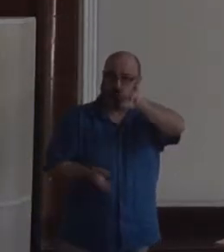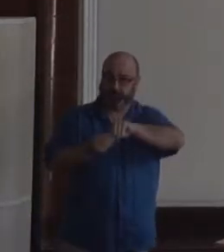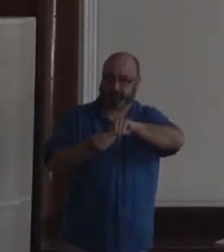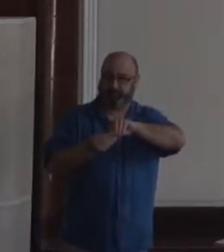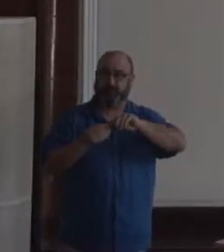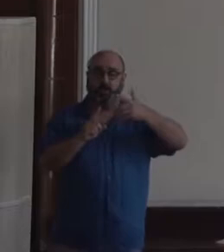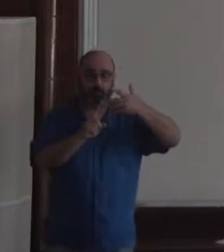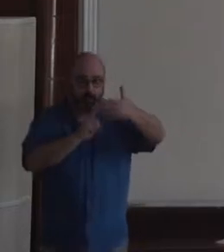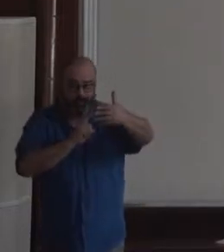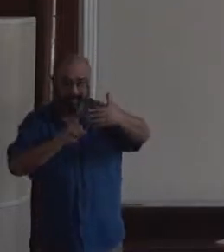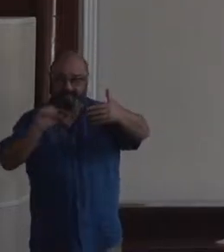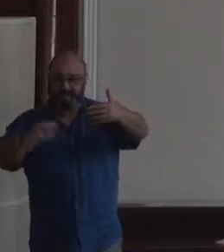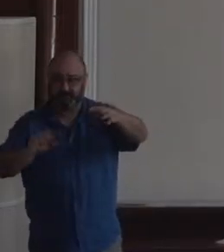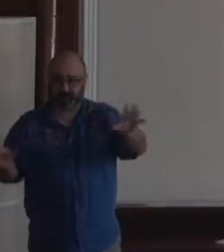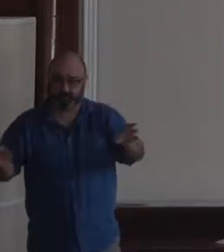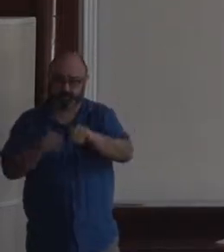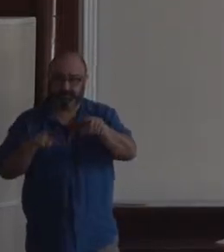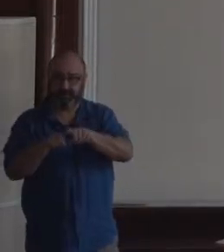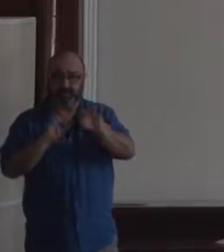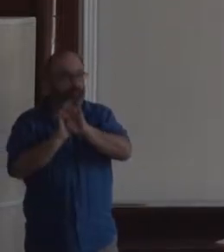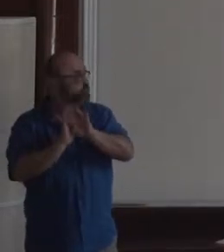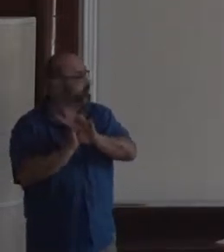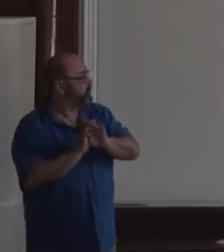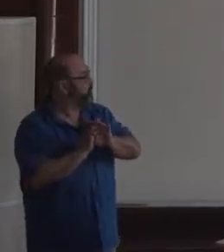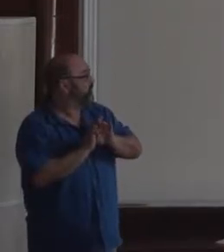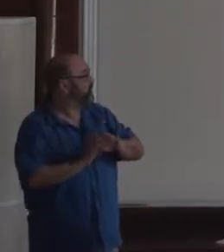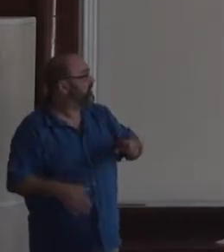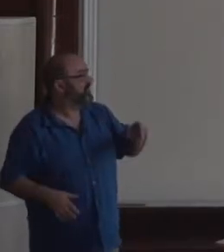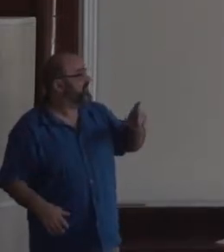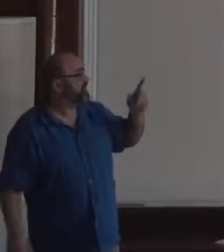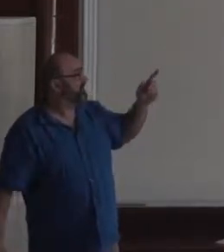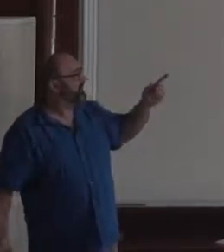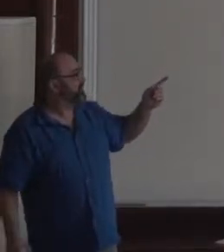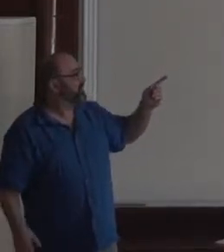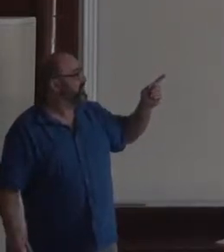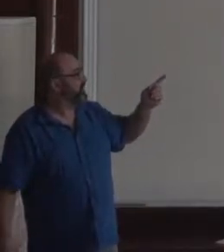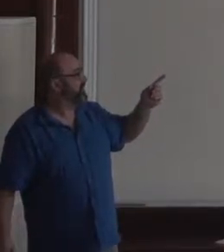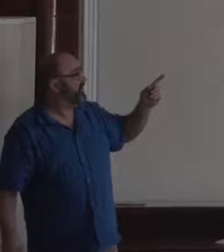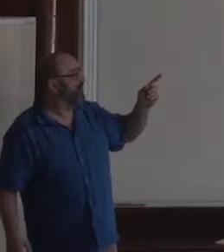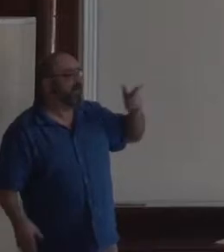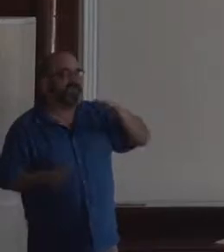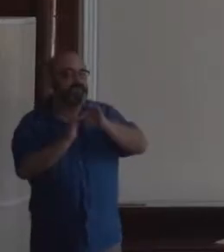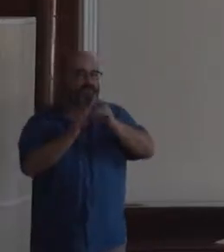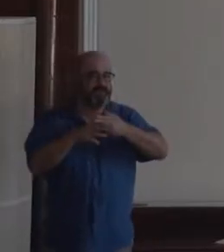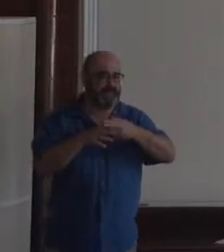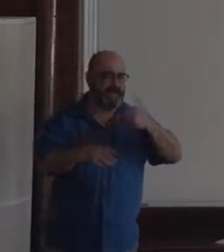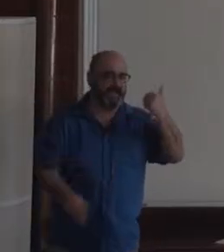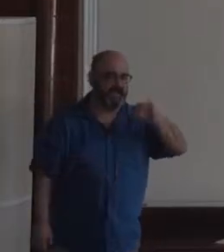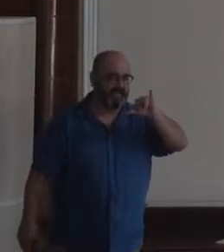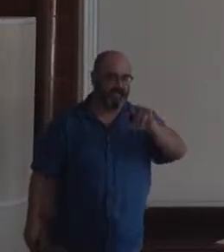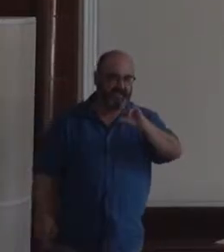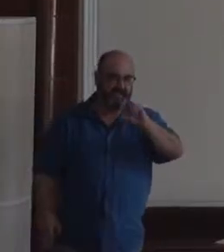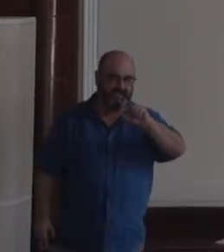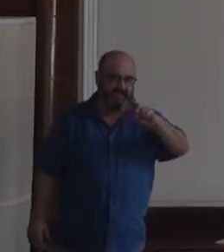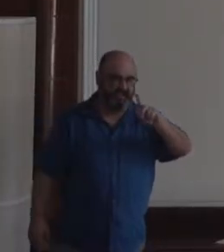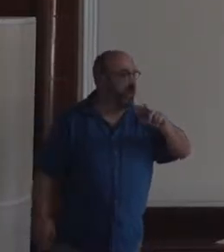place du contexte et le nettoyage, dans la même fonction qui fournit la fixture, notamment avec une forme qui est pratique, c'est